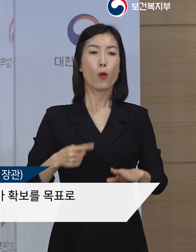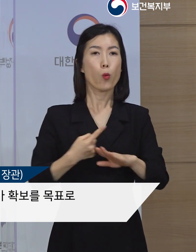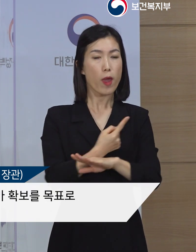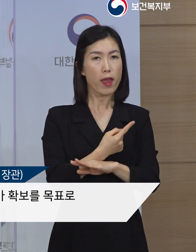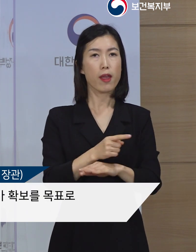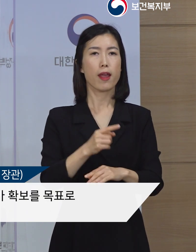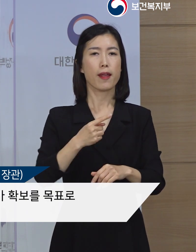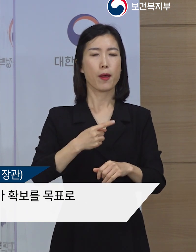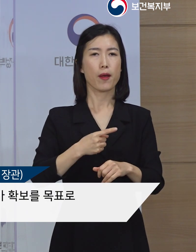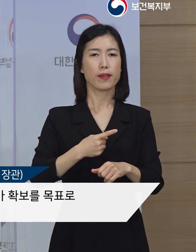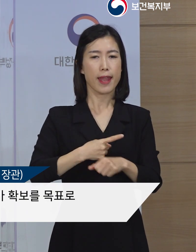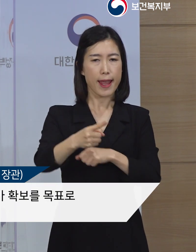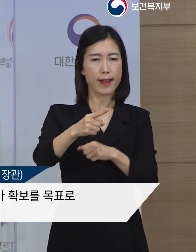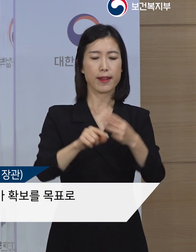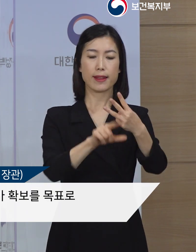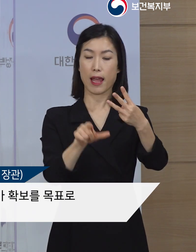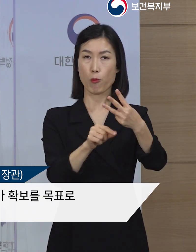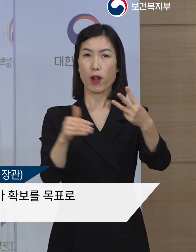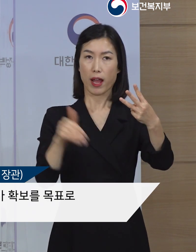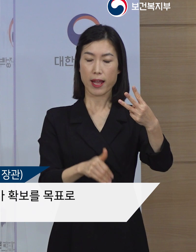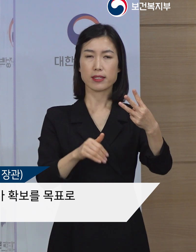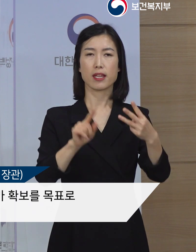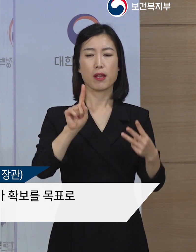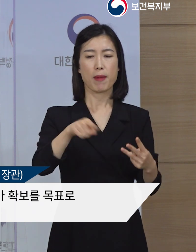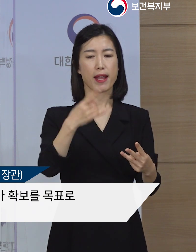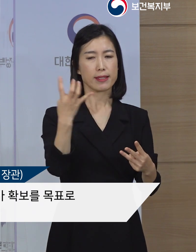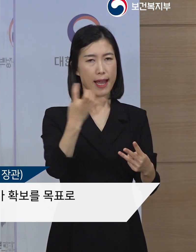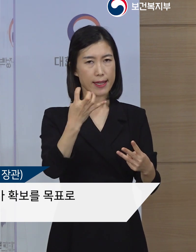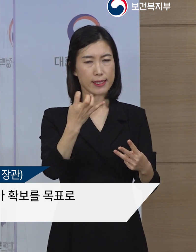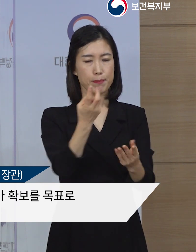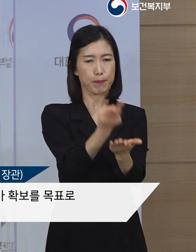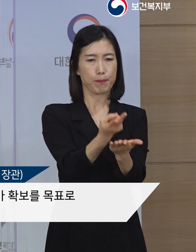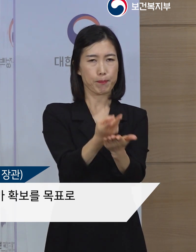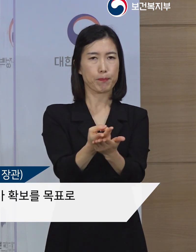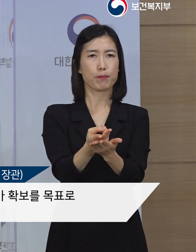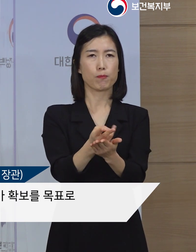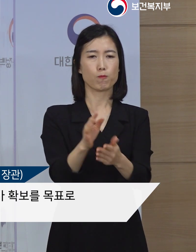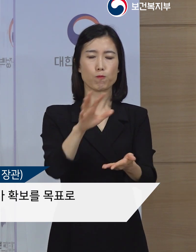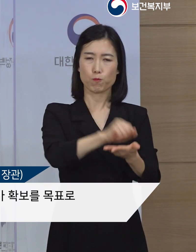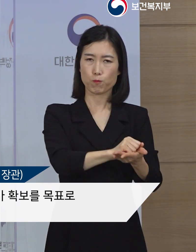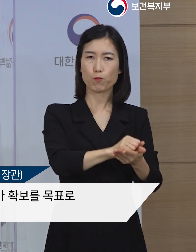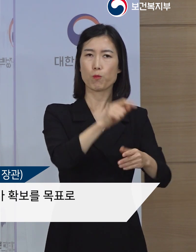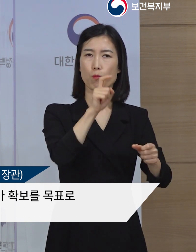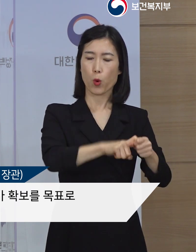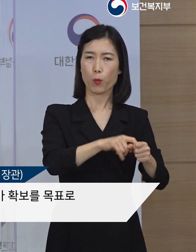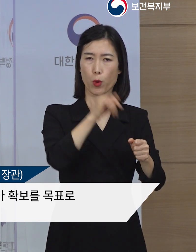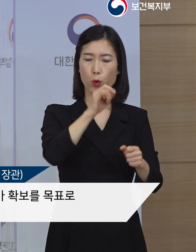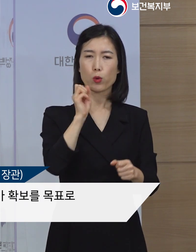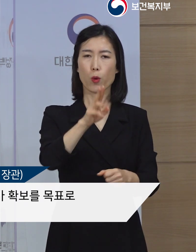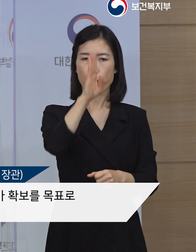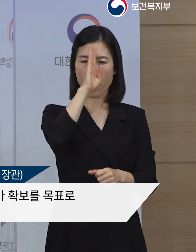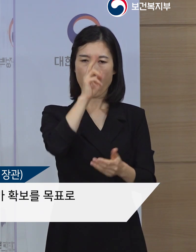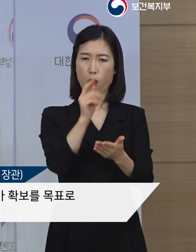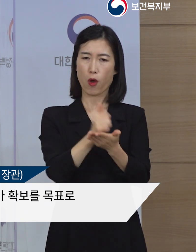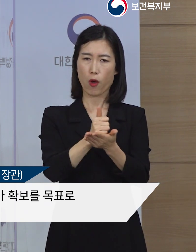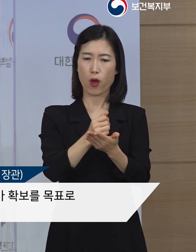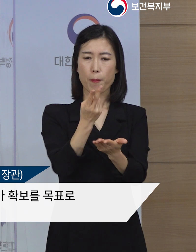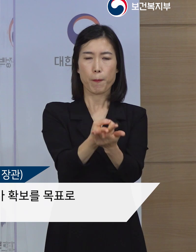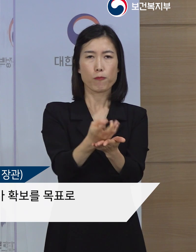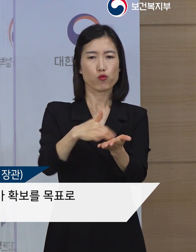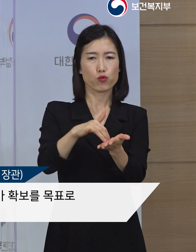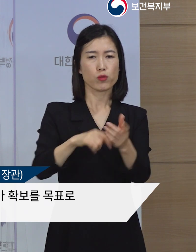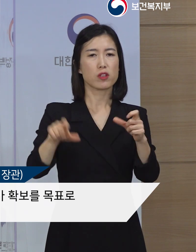외에도 내년 1, 4분기까지 140여 병상 추가 확보를 목표로 중환자 치료 병상을 계속